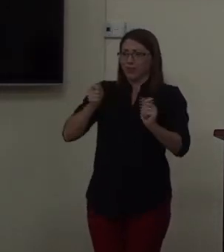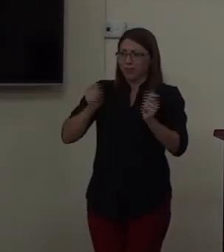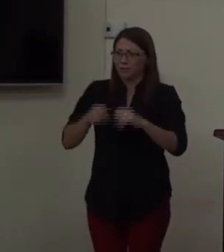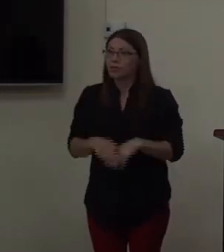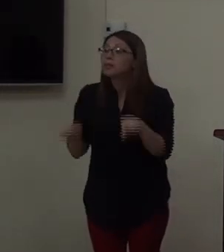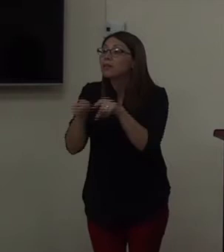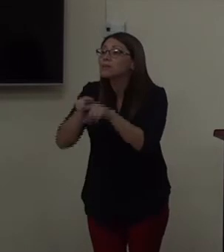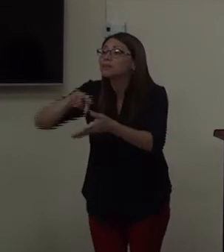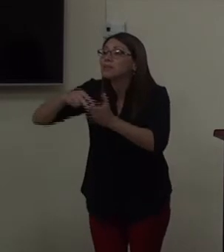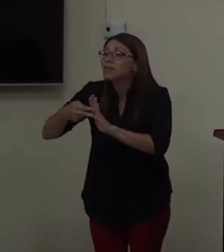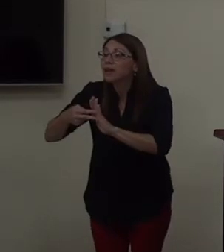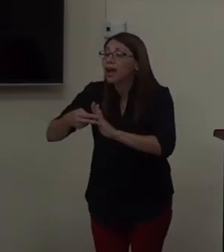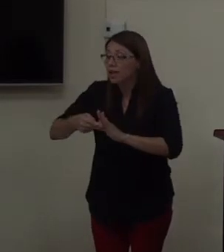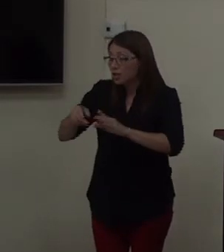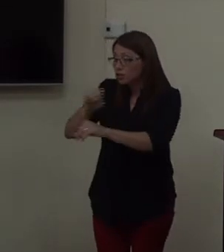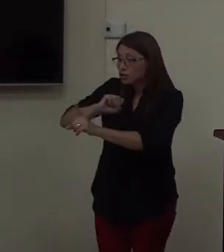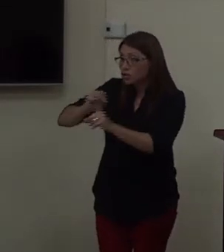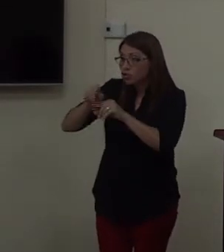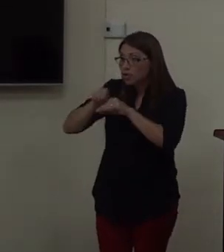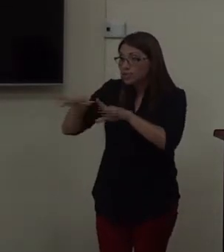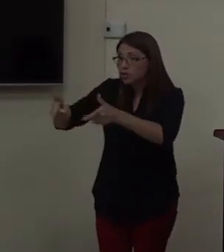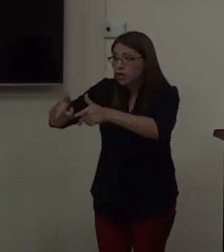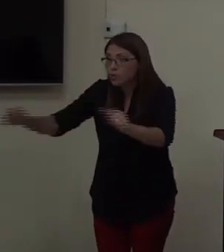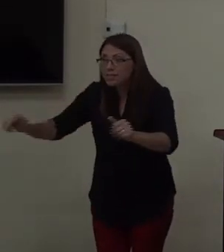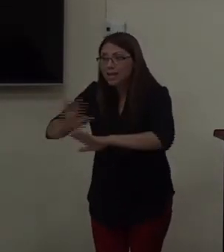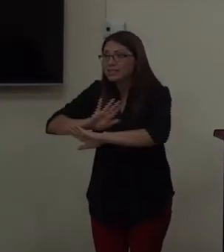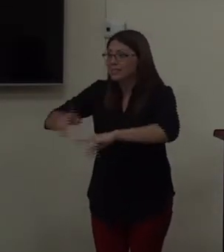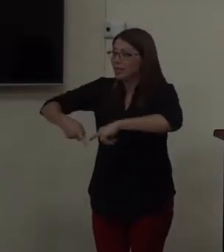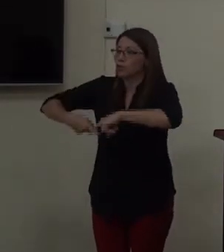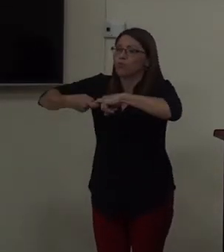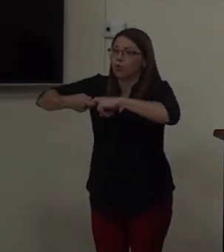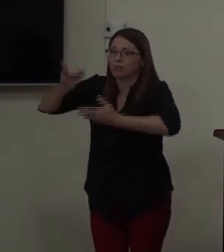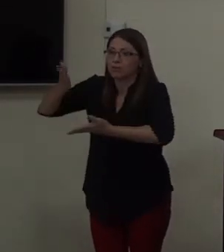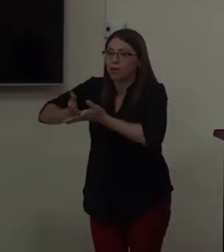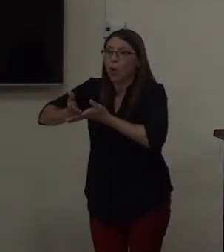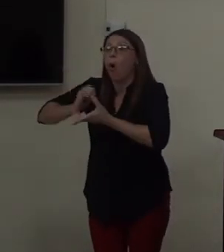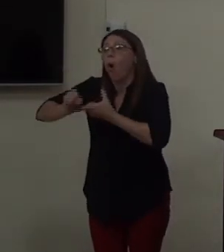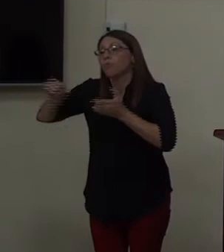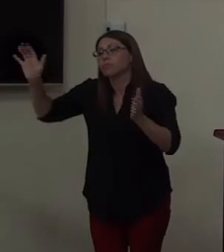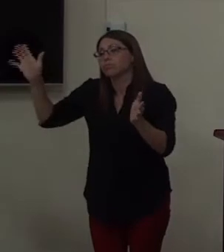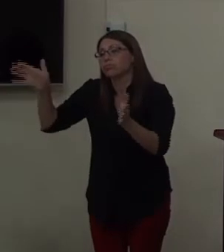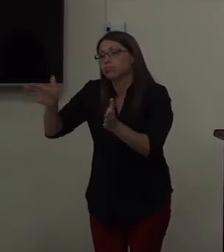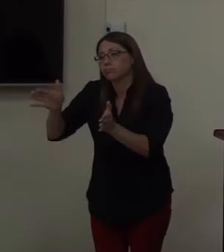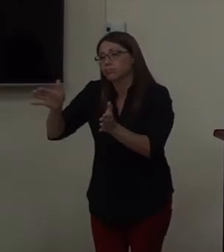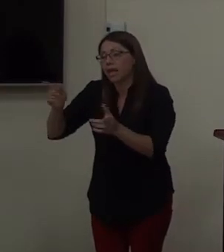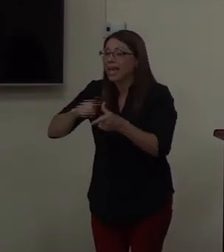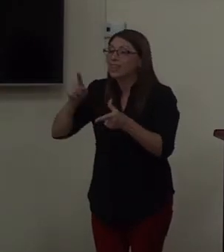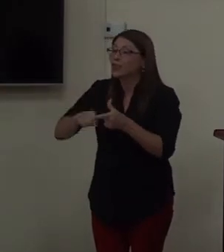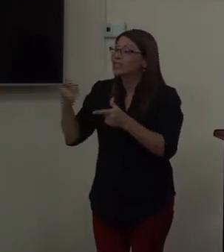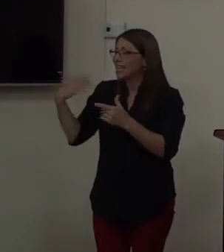la socialización lingüística se interrumpió, cesó o está disminuyendo, ¿verdad? Entonces, lo que se ha